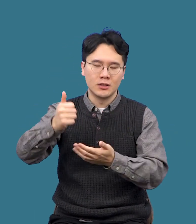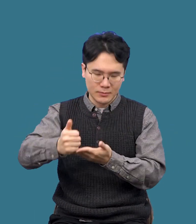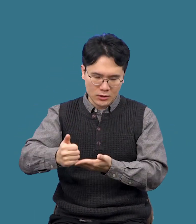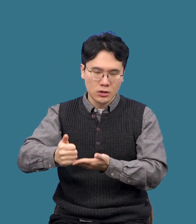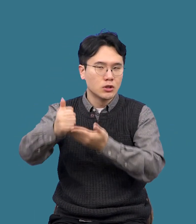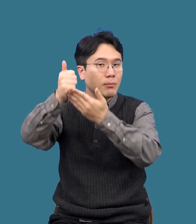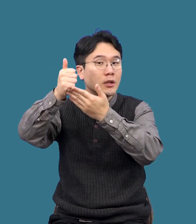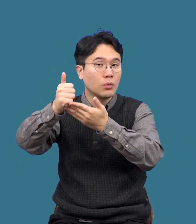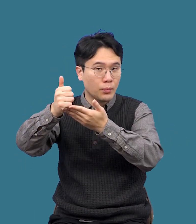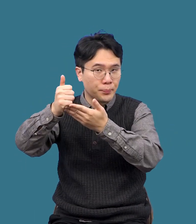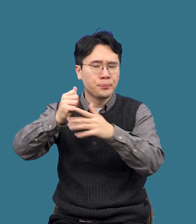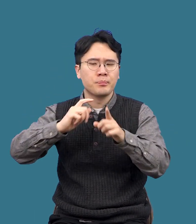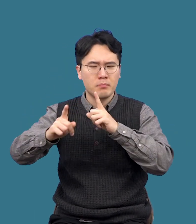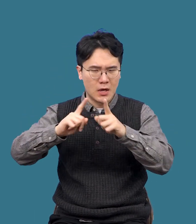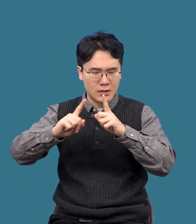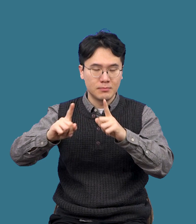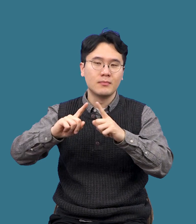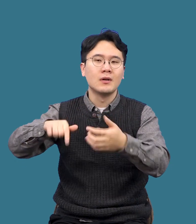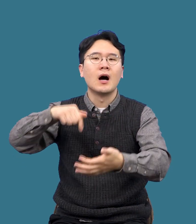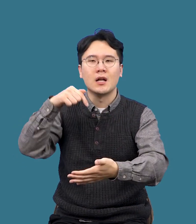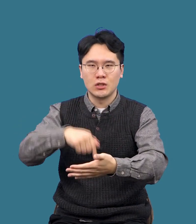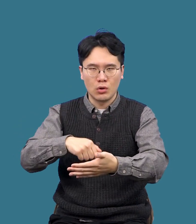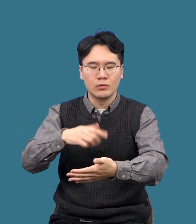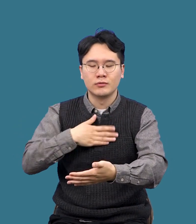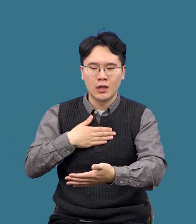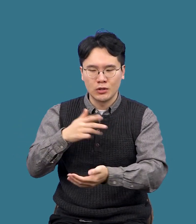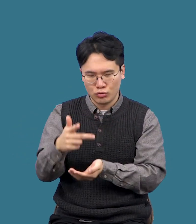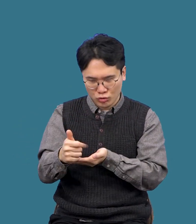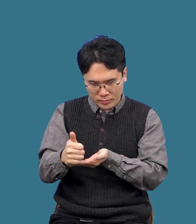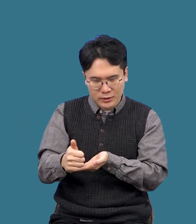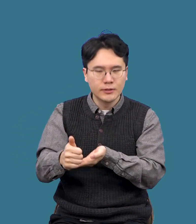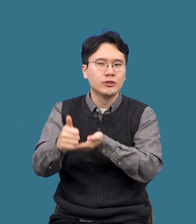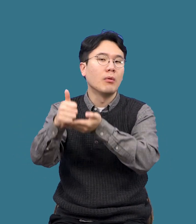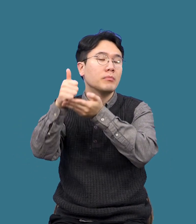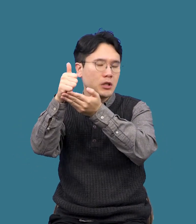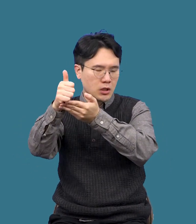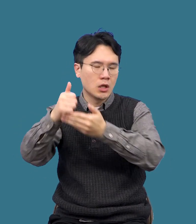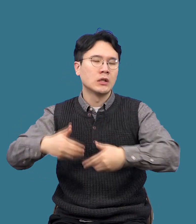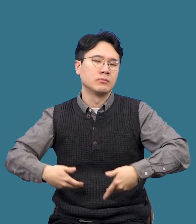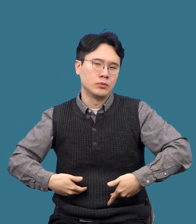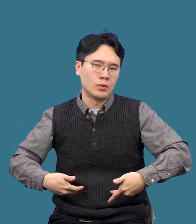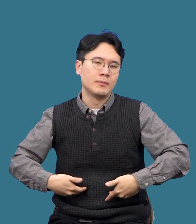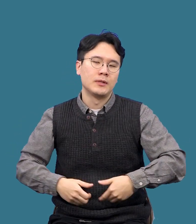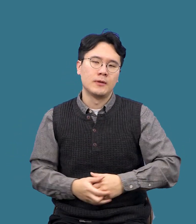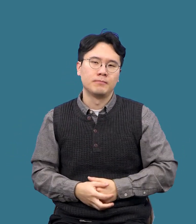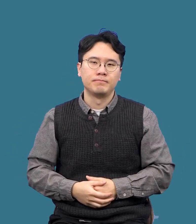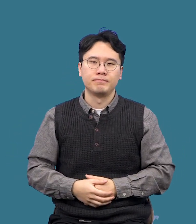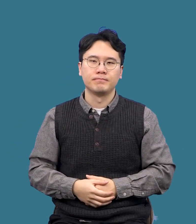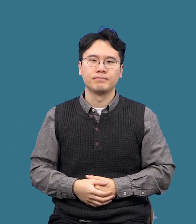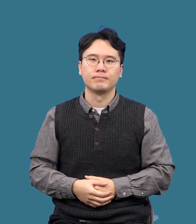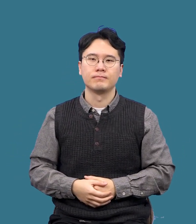하나님의 말씀의 테두리 안에서 내가 주님을 섬길 수 있느냐를 묻고 있는 것입니다.